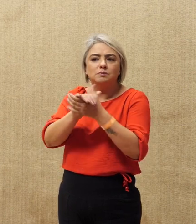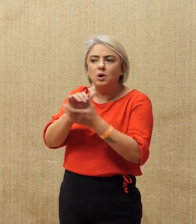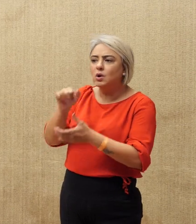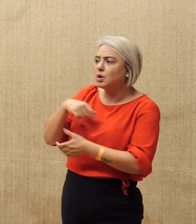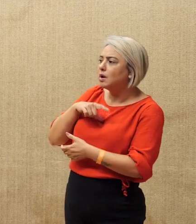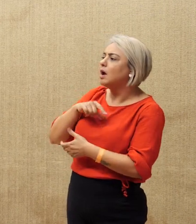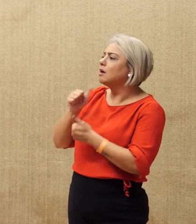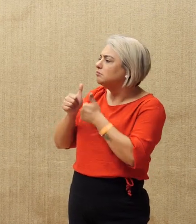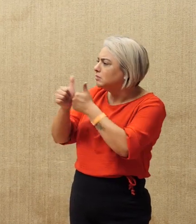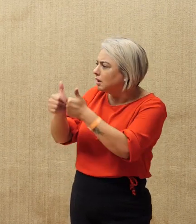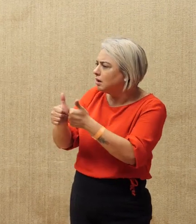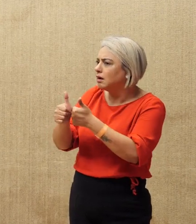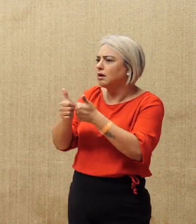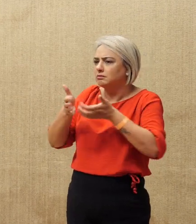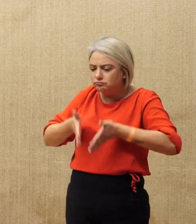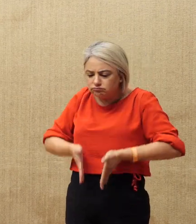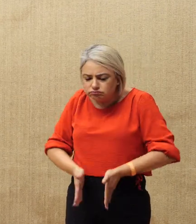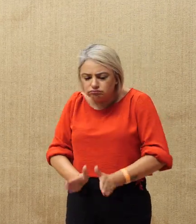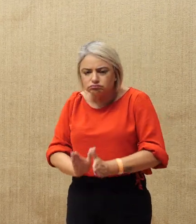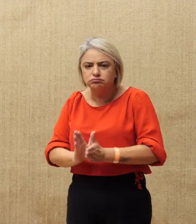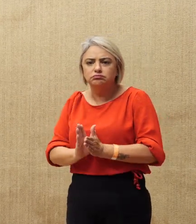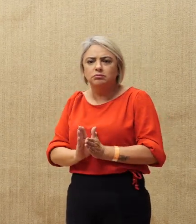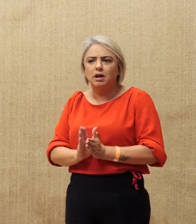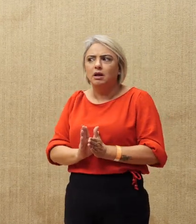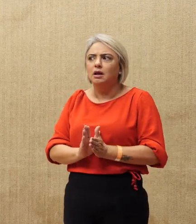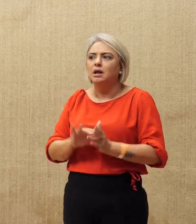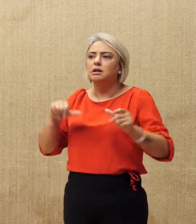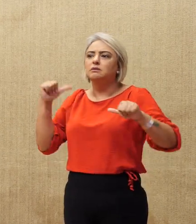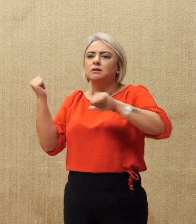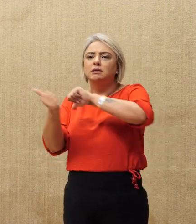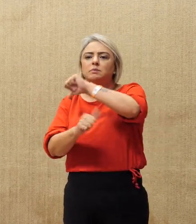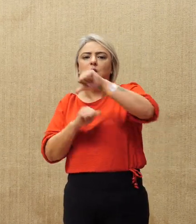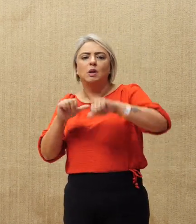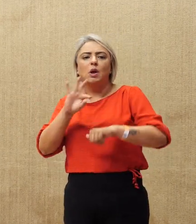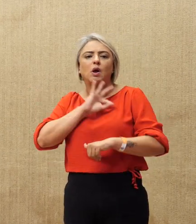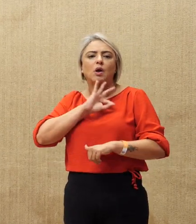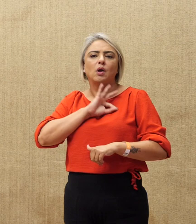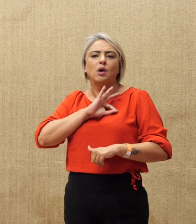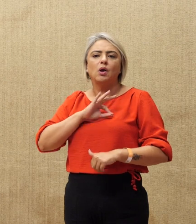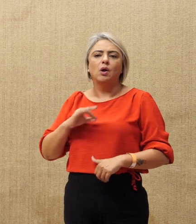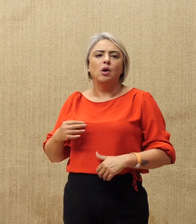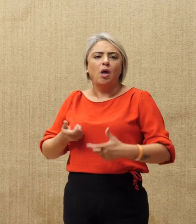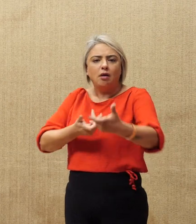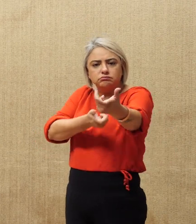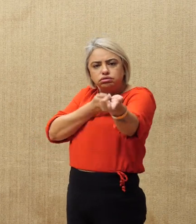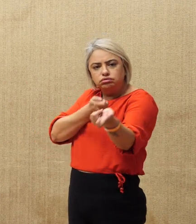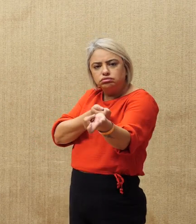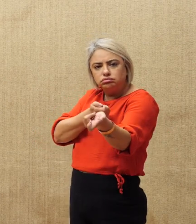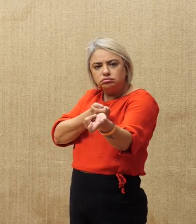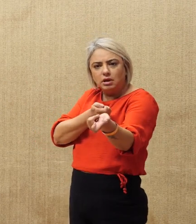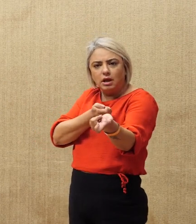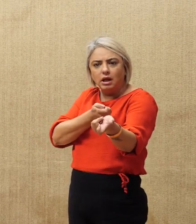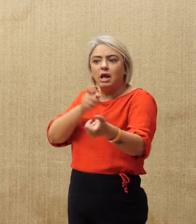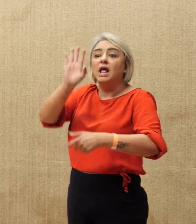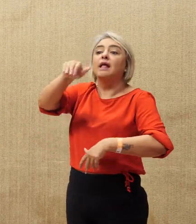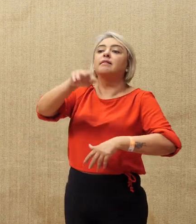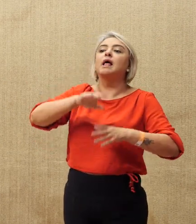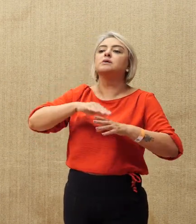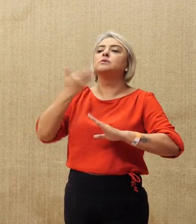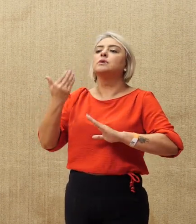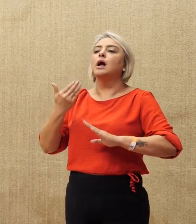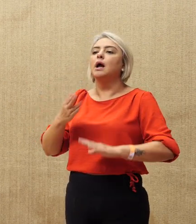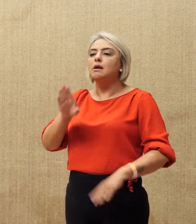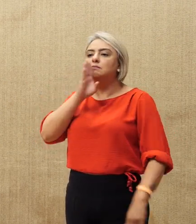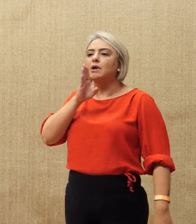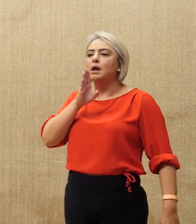aí, precisa de acompanhamento no parto, se transformar numa polícia de fuzil, de desce do carro, de